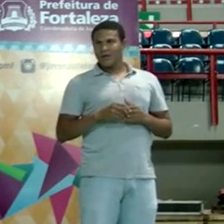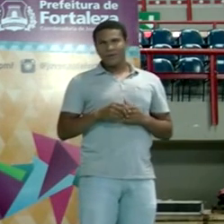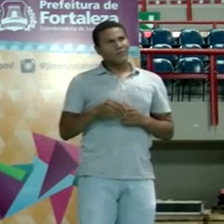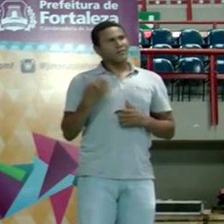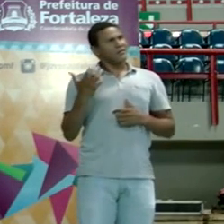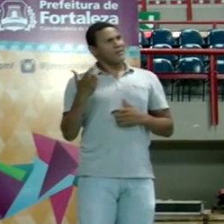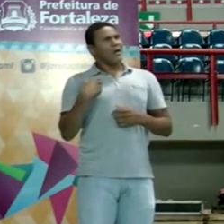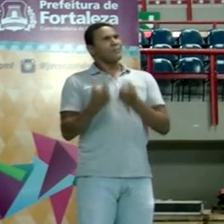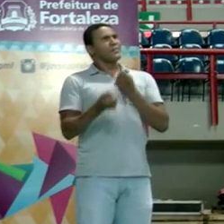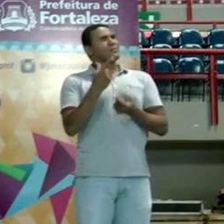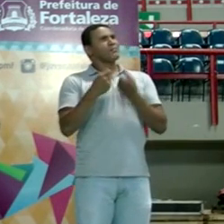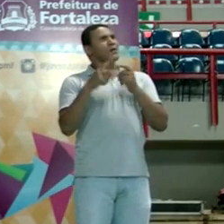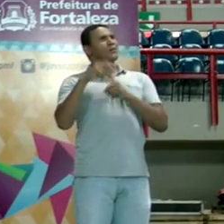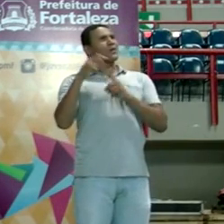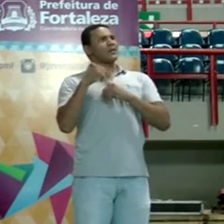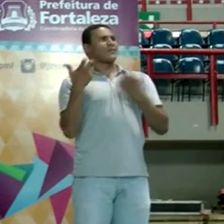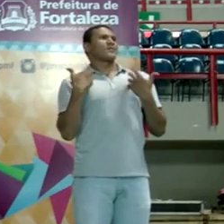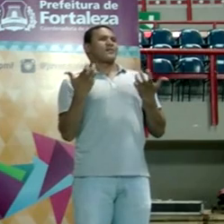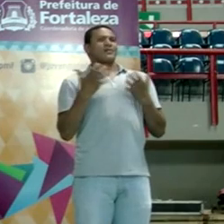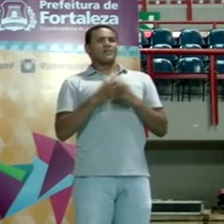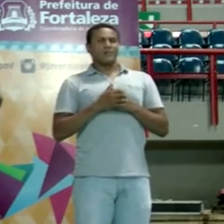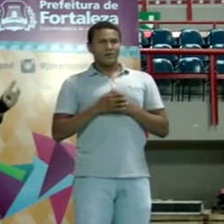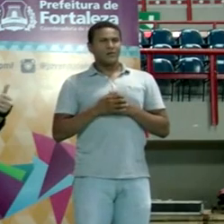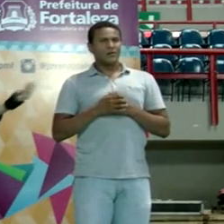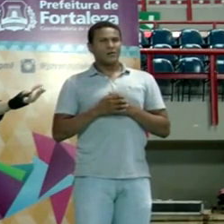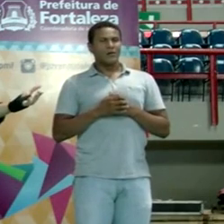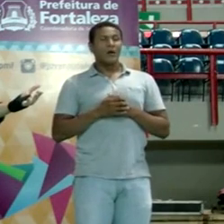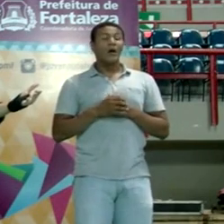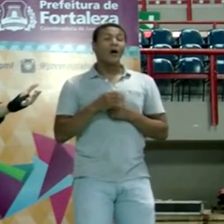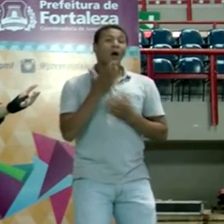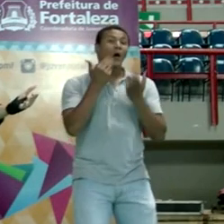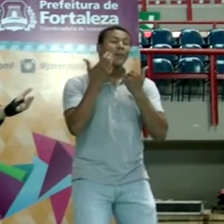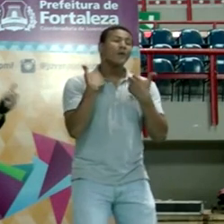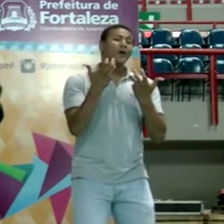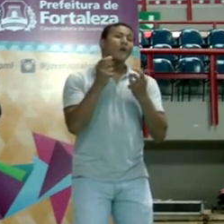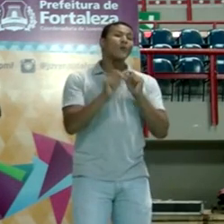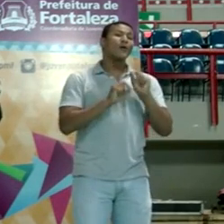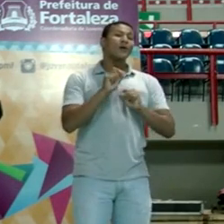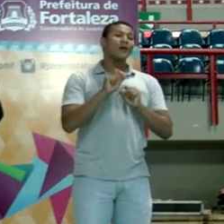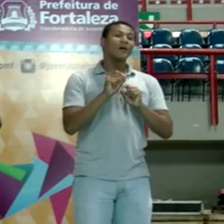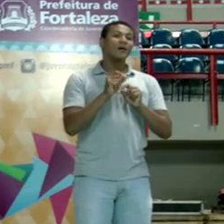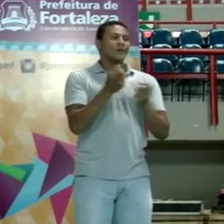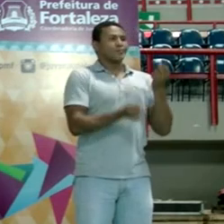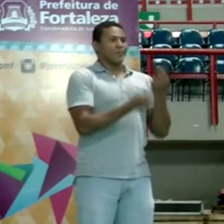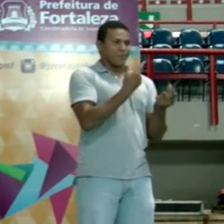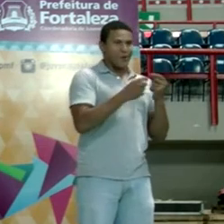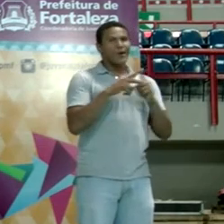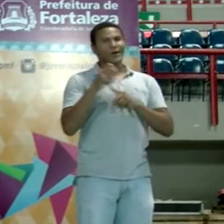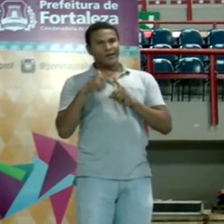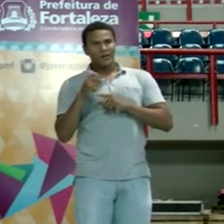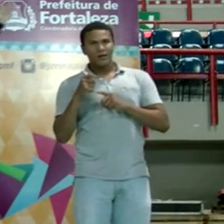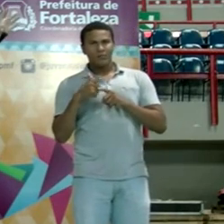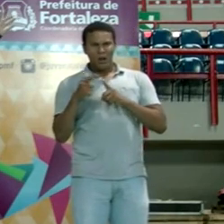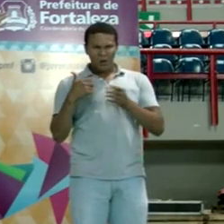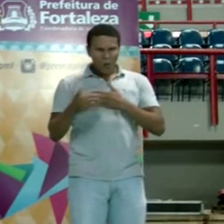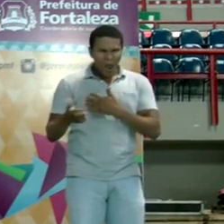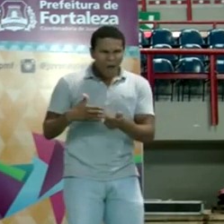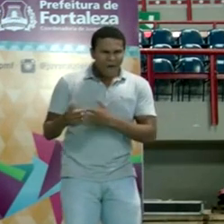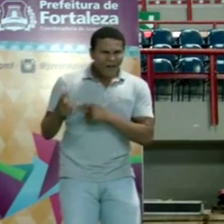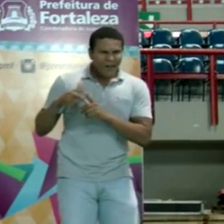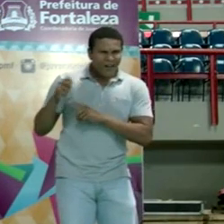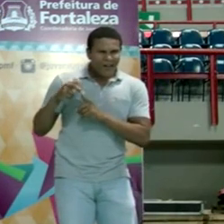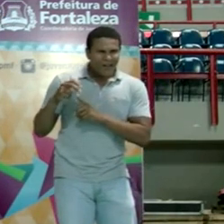passei o tempo todo vendo pipoca com Guaraná. Aí eu vou querer merendar o quê? Pipoca com Guaraná. Mas era qualquer Guaraná,